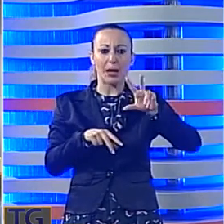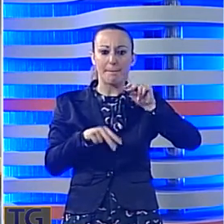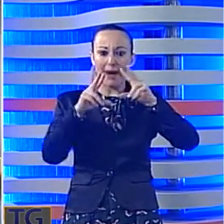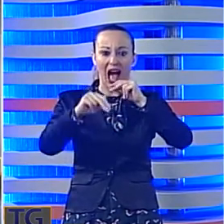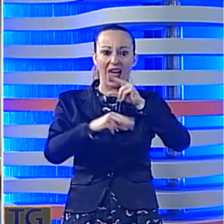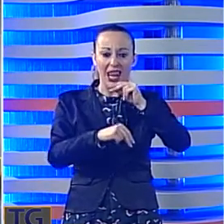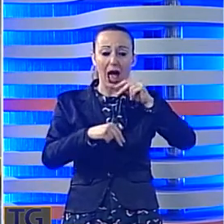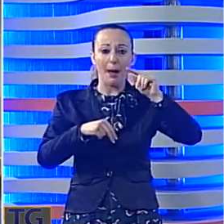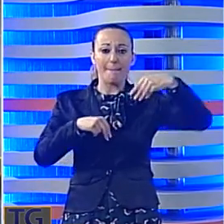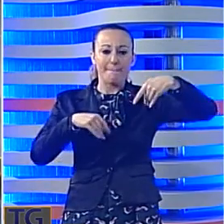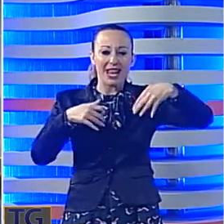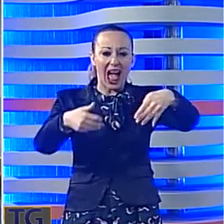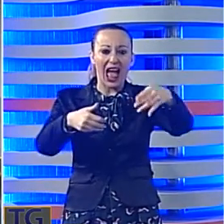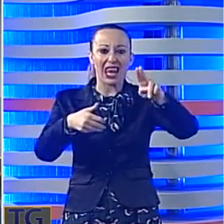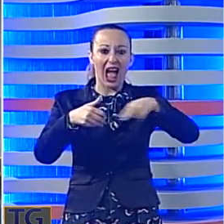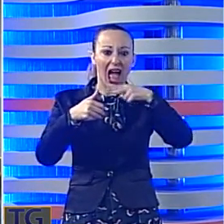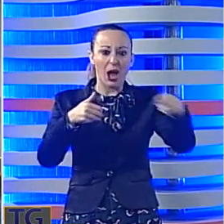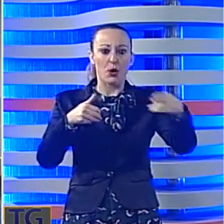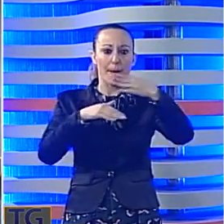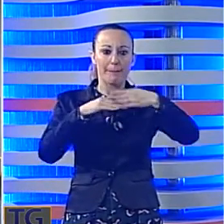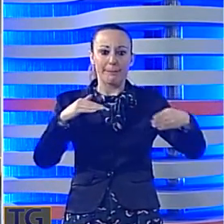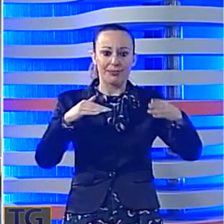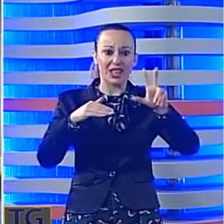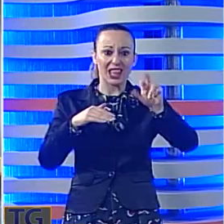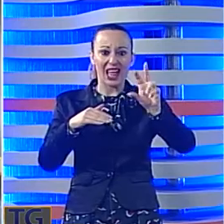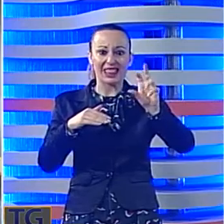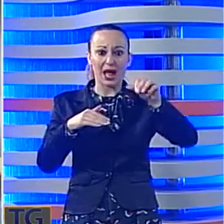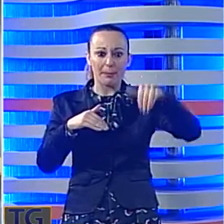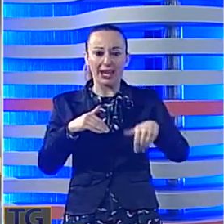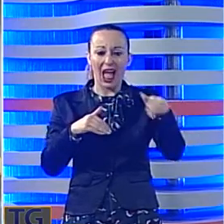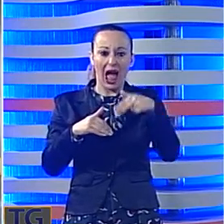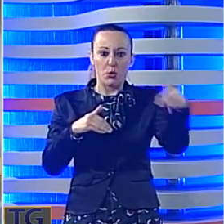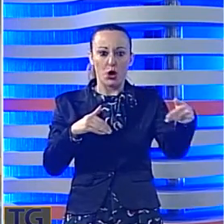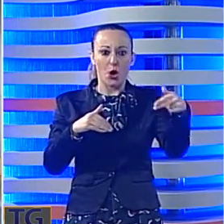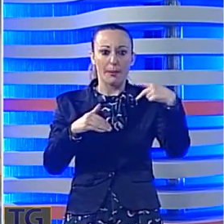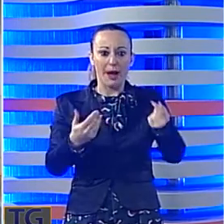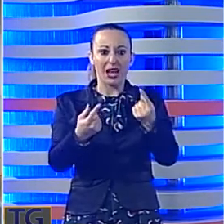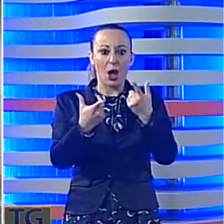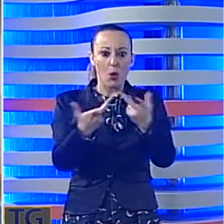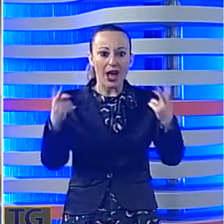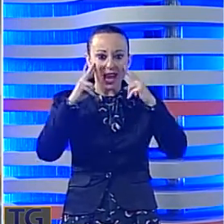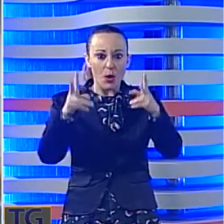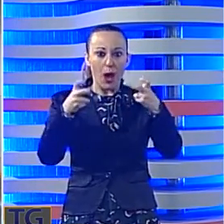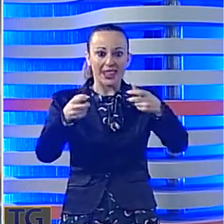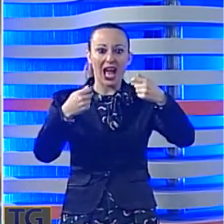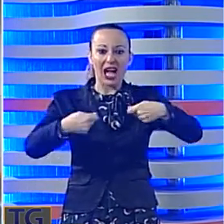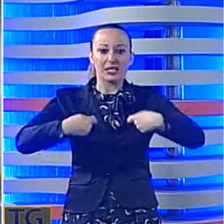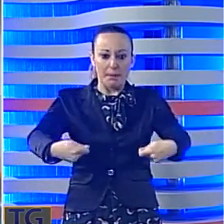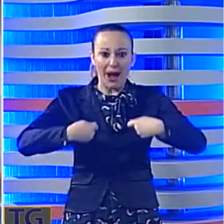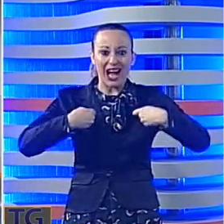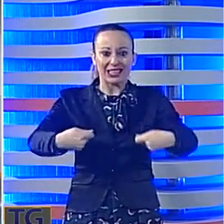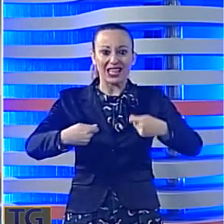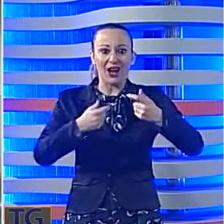Si parla di migliaia di euro, 30.000 per quanto riguarda le spese di viaggio, e nelle spese di viaggio